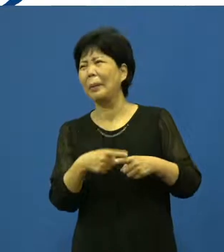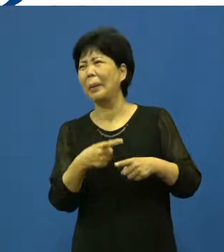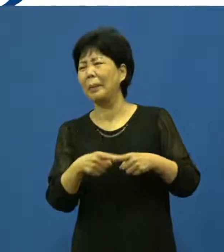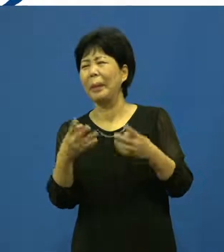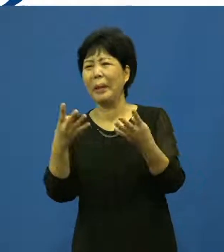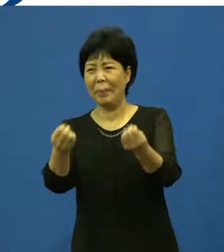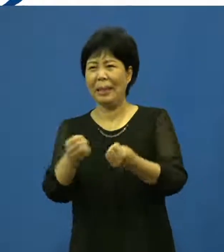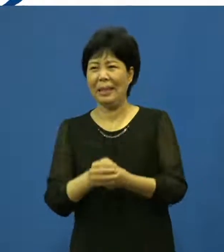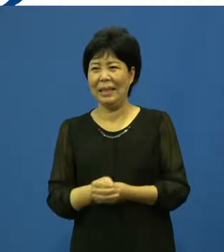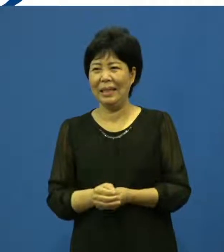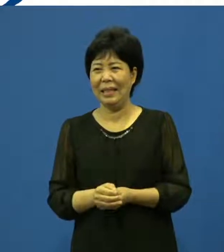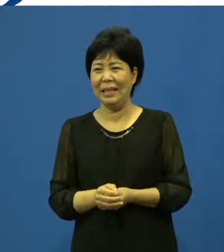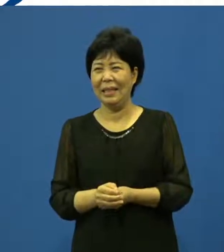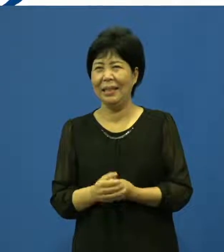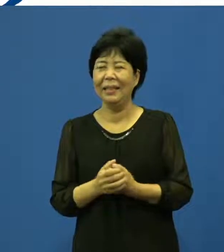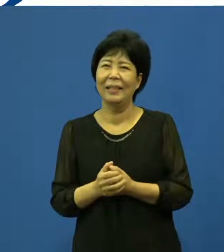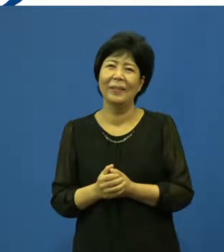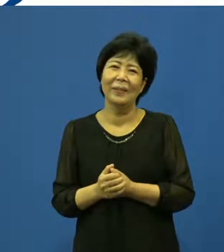기준에 들어가야 되는 거거든요.